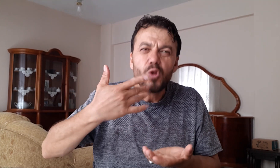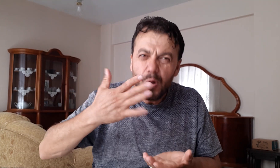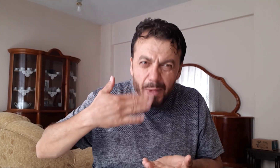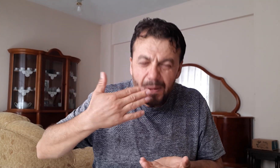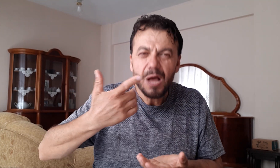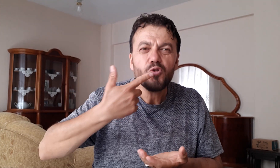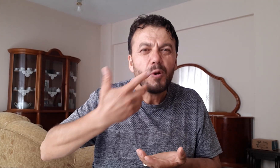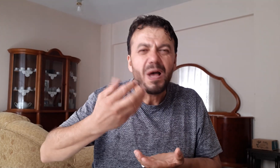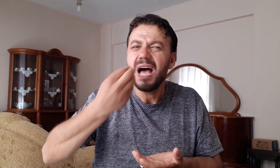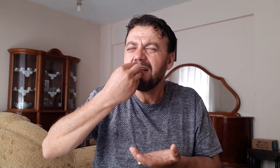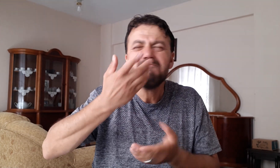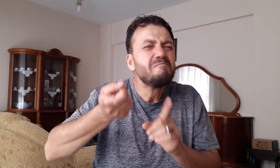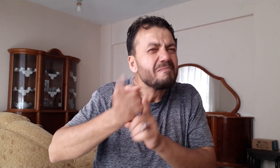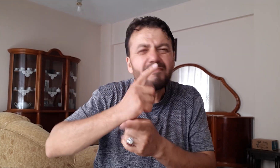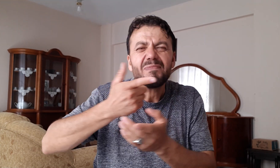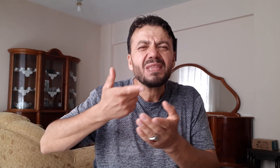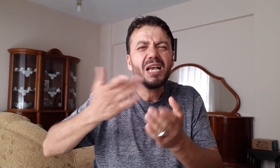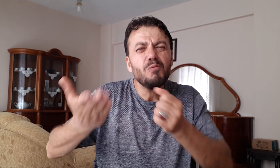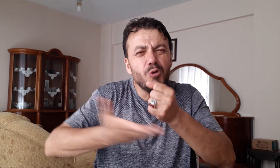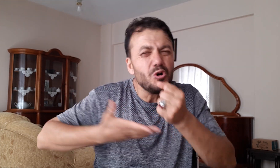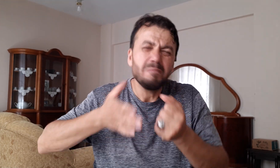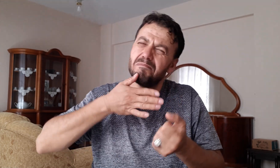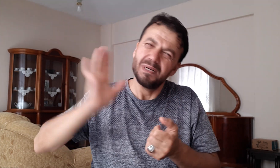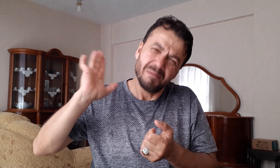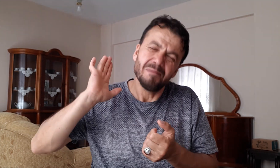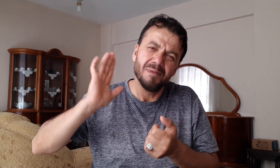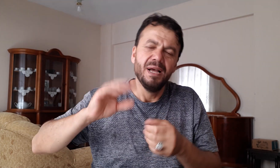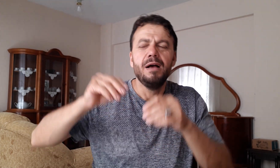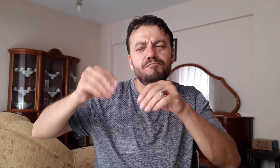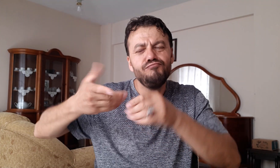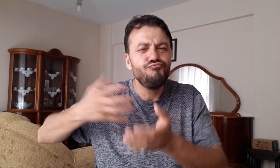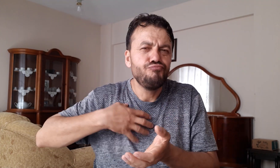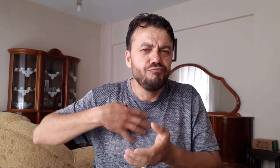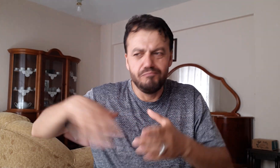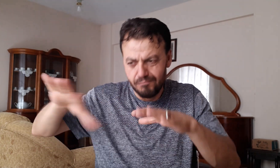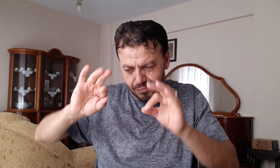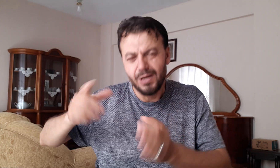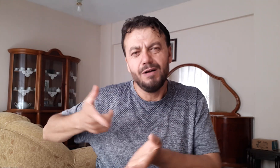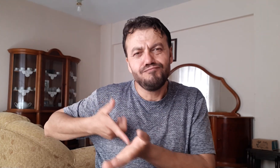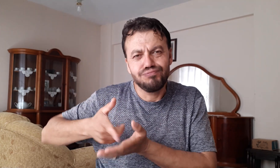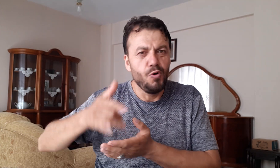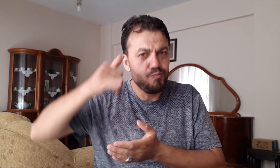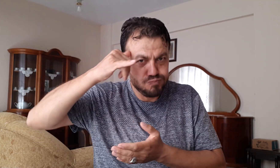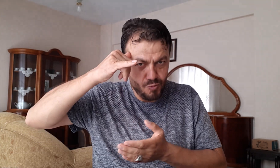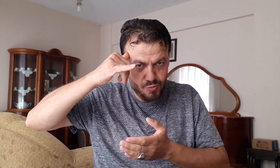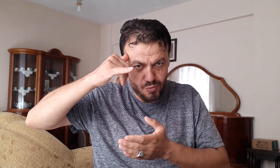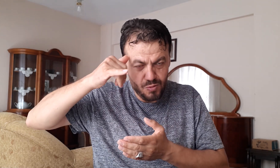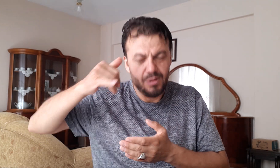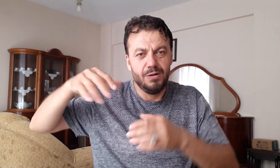Tarlayı alan adam, o zaman ben buraya sebze meyve ekeyim demiş.